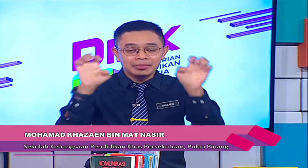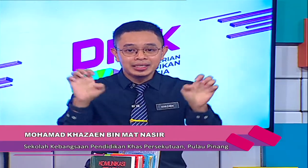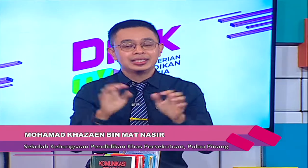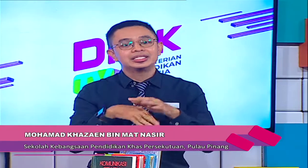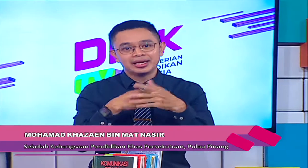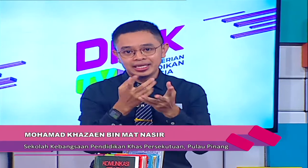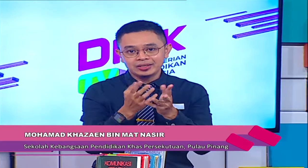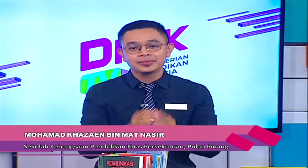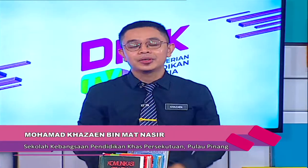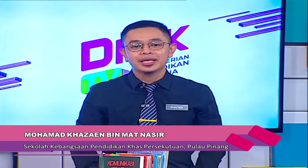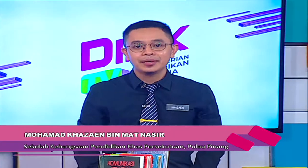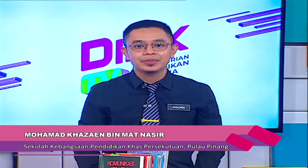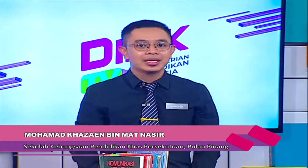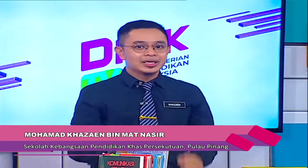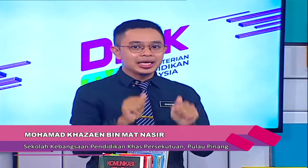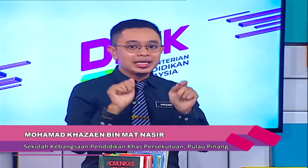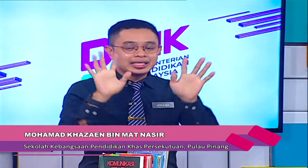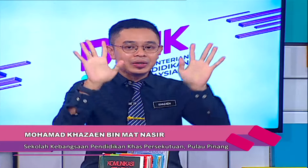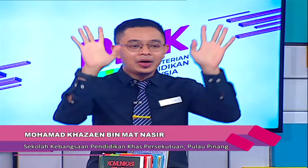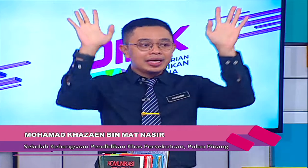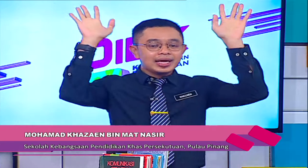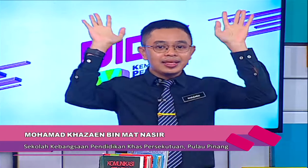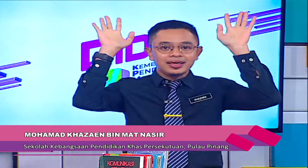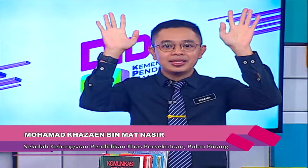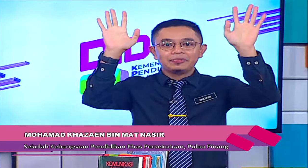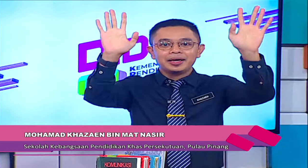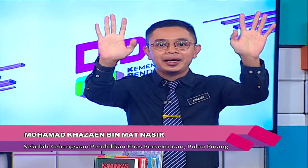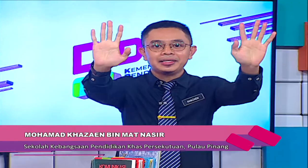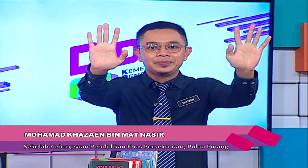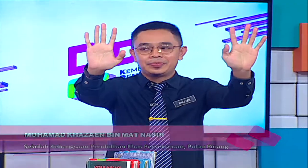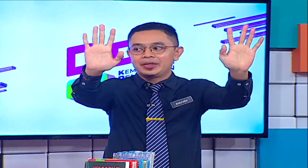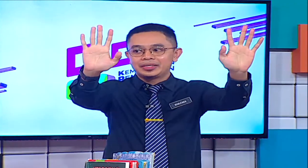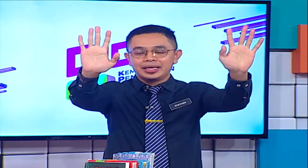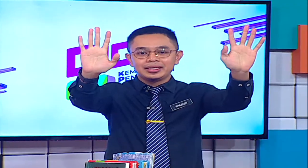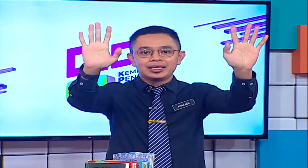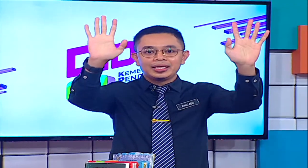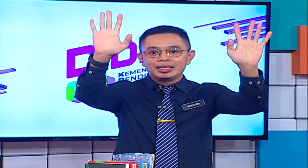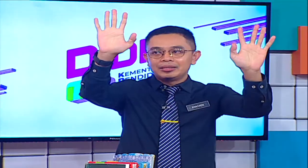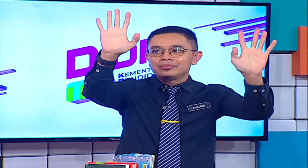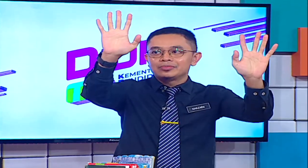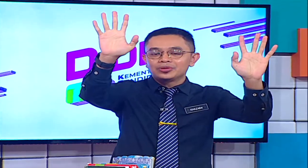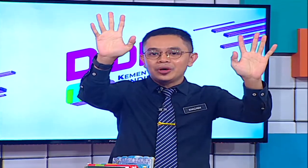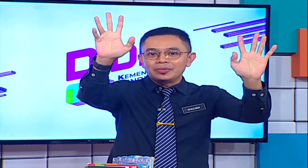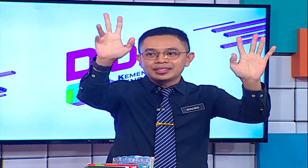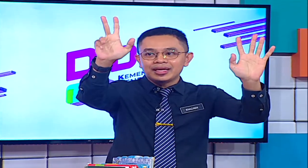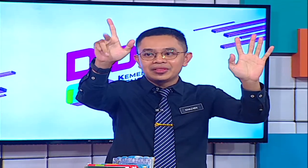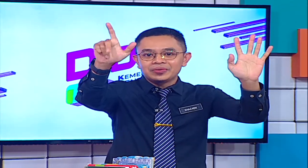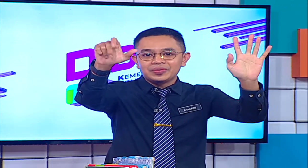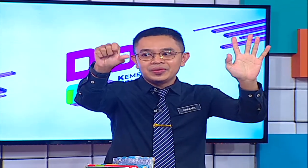senaman jari. Okey. Okey, tengok, angkat tangan ke depan. Okey. Tutup.